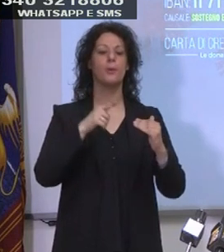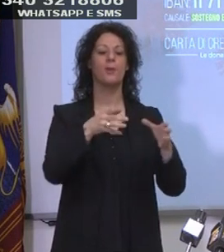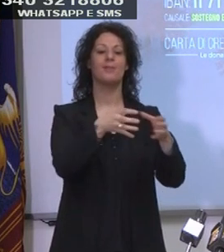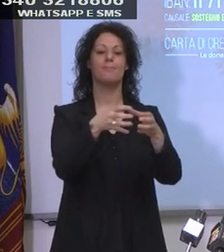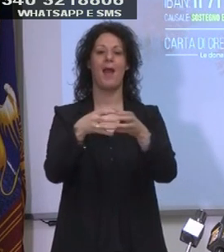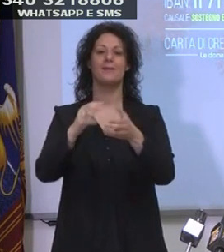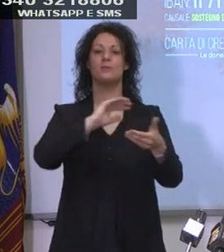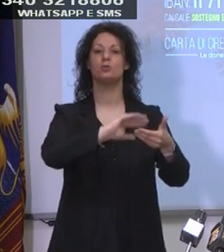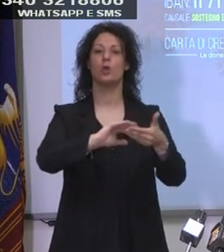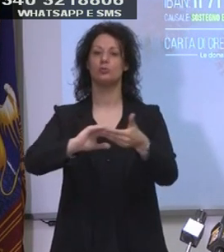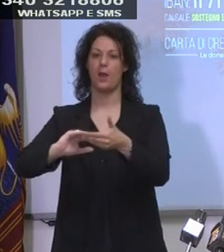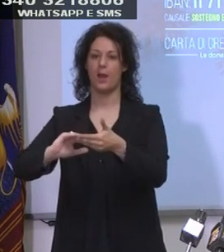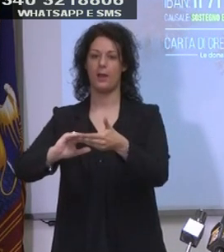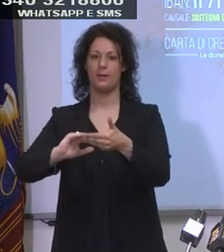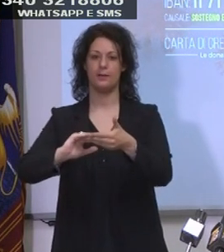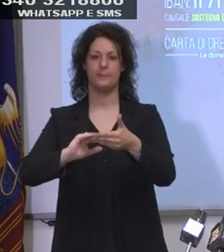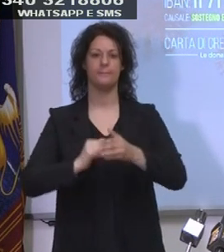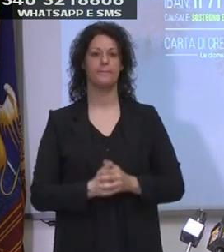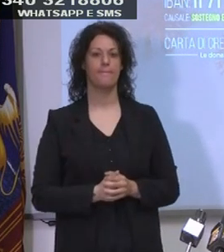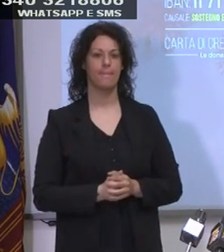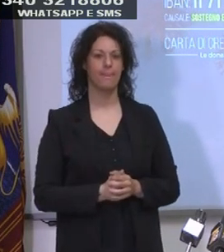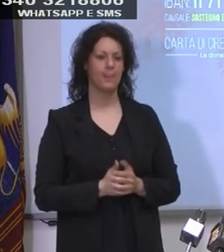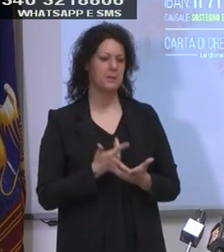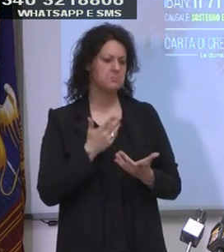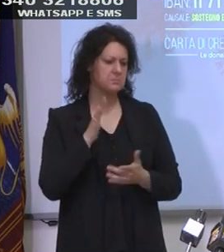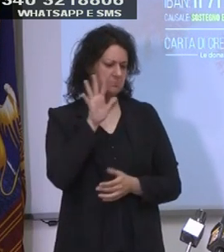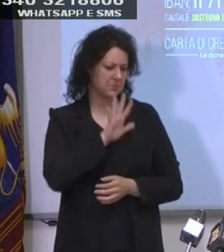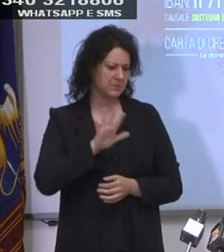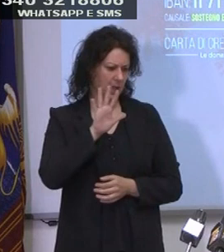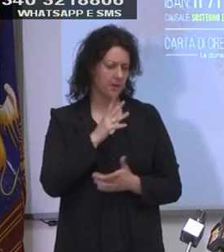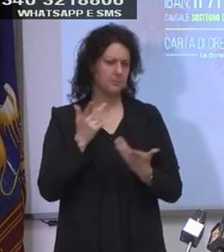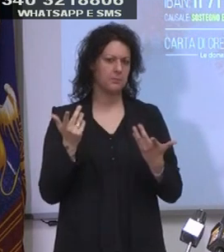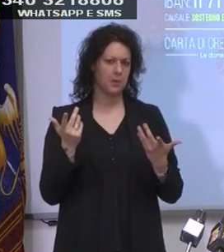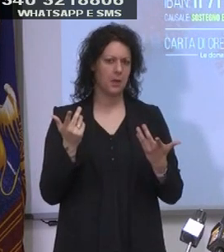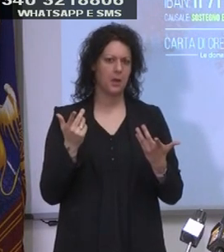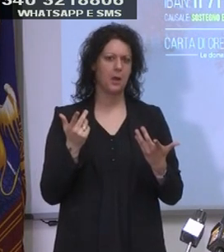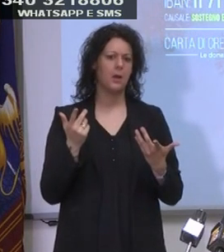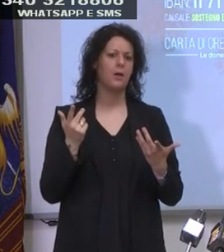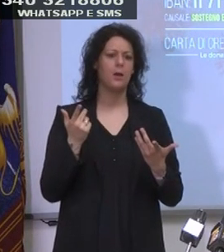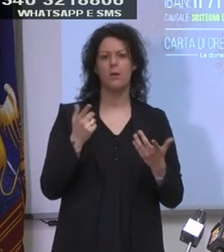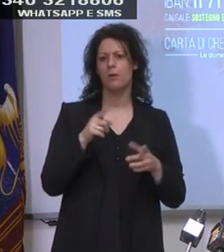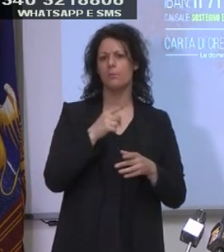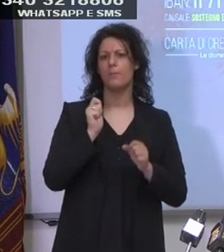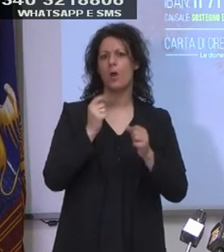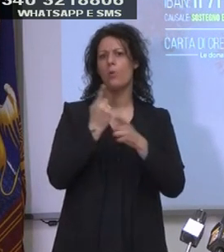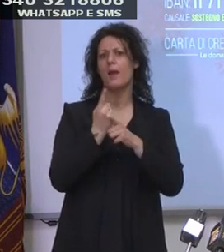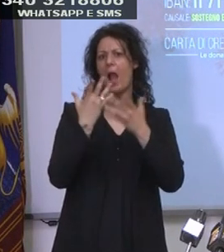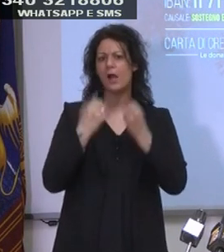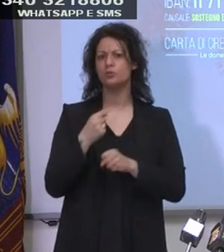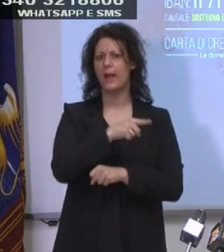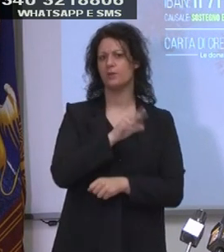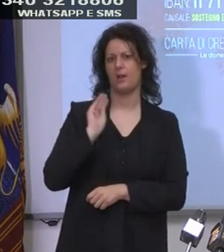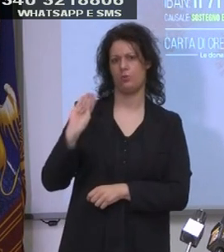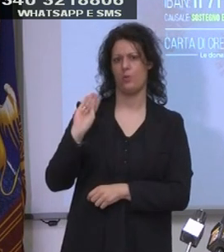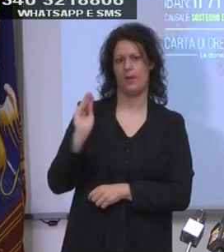situazioni territoriali possono richiedere. Quindi la leggo come una specie di apertura decisionale, proprio sì, quello sì. Che chiedevate voi. Quindi c'è